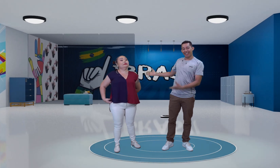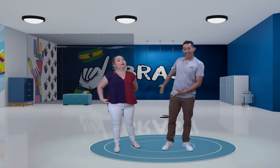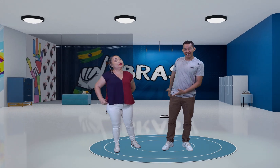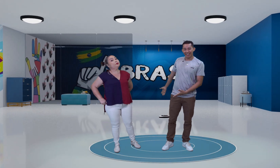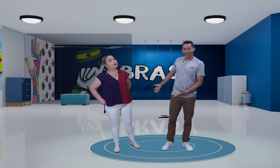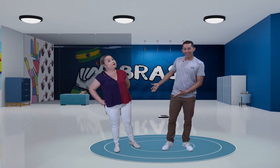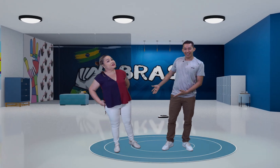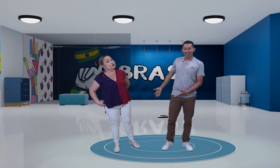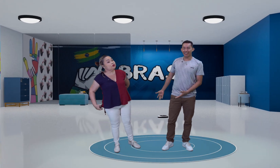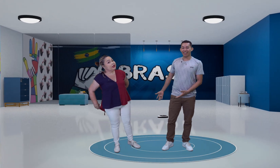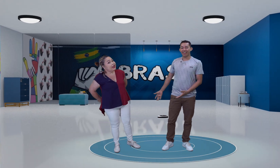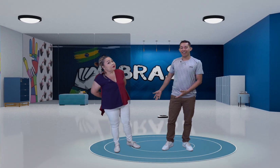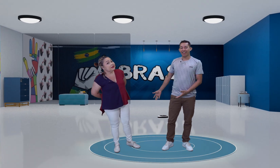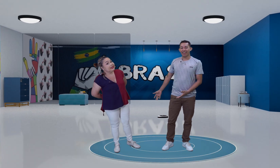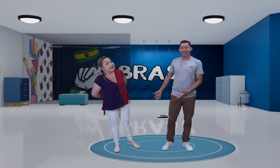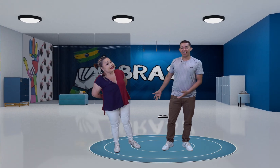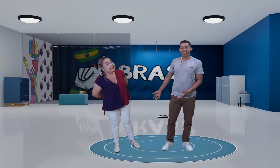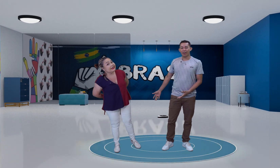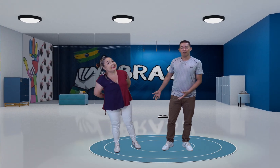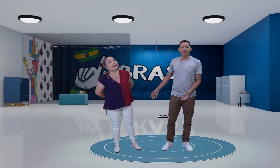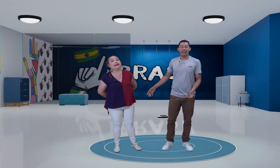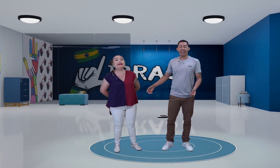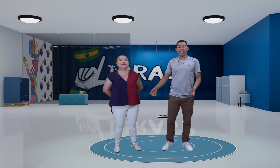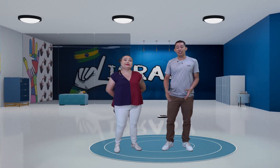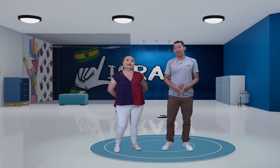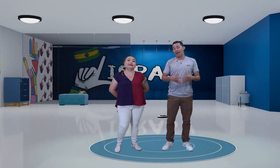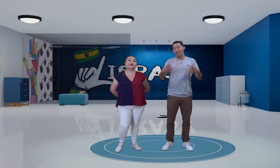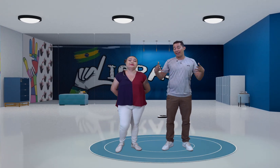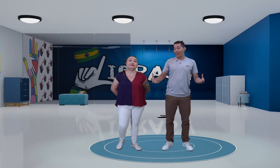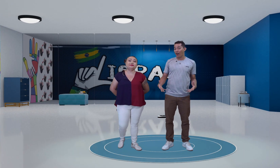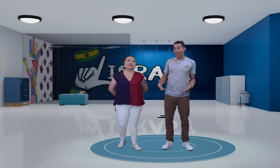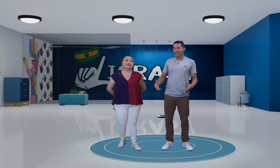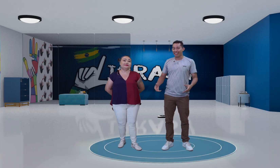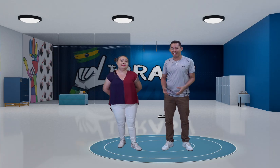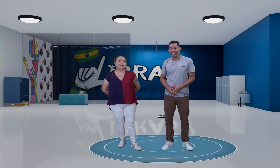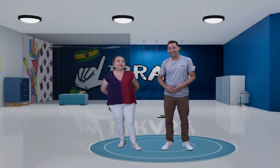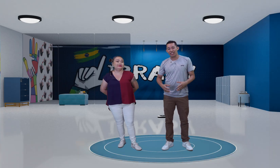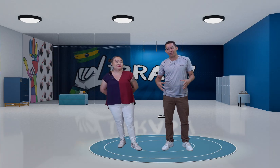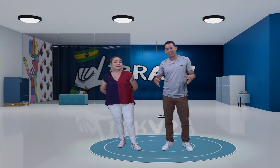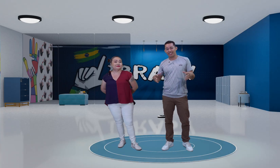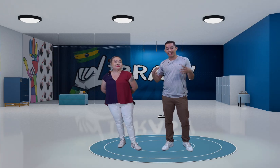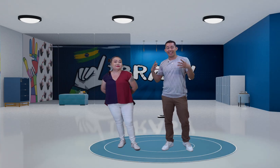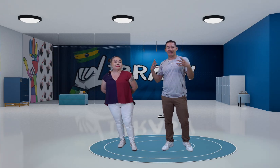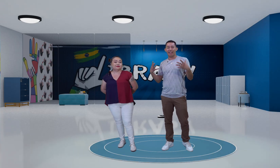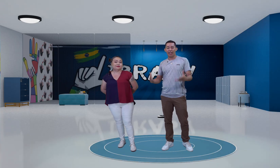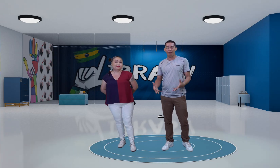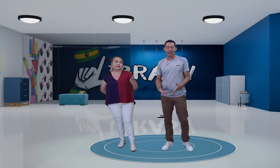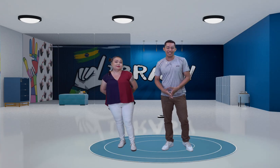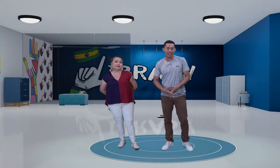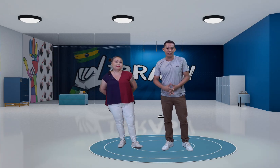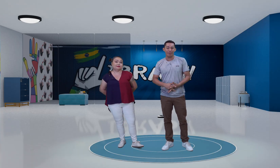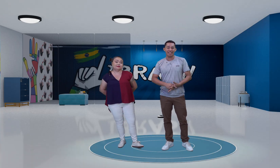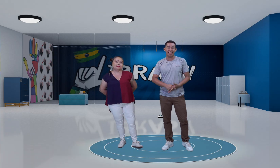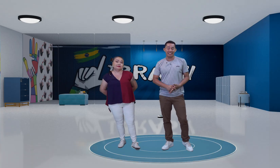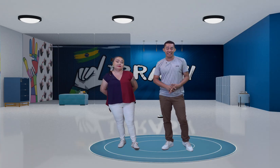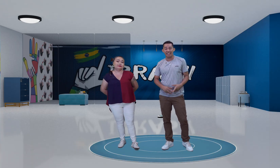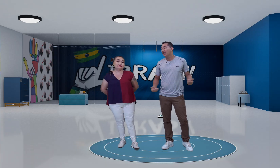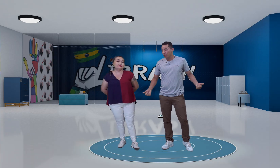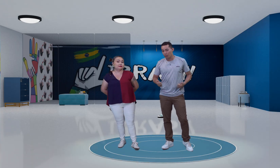e... Professora Audelina. Eletiva melhor que tem, eletiva de Libras, Língua Brasileira de Sinais. Tudo bem